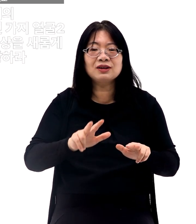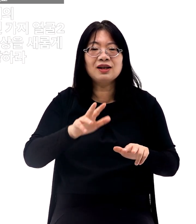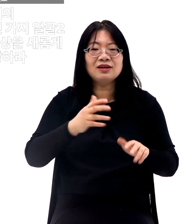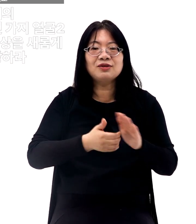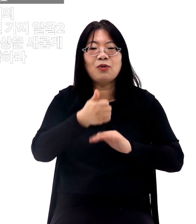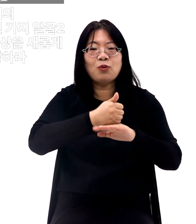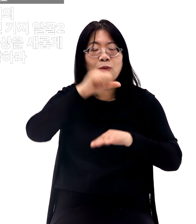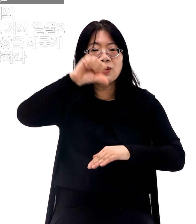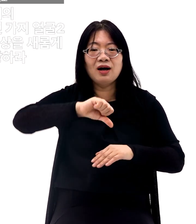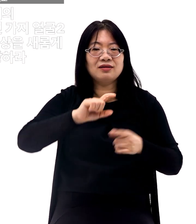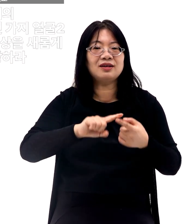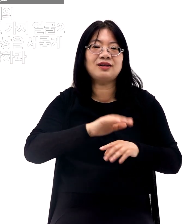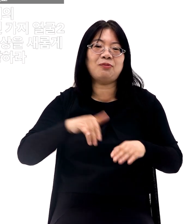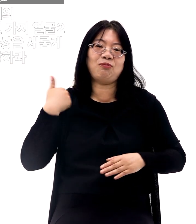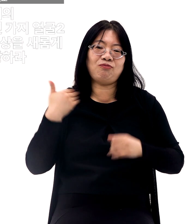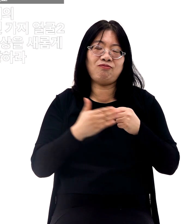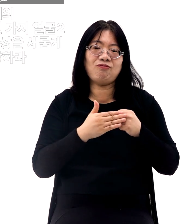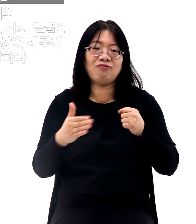여러분,